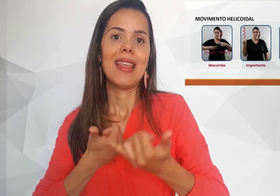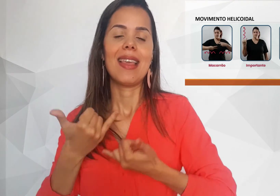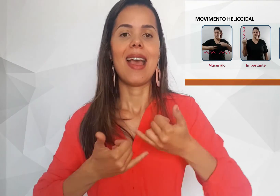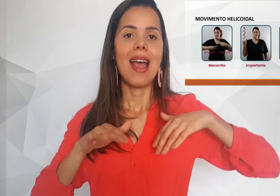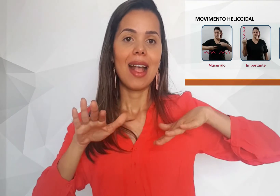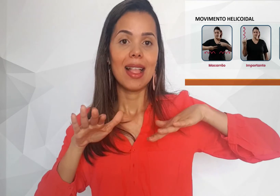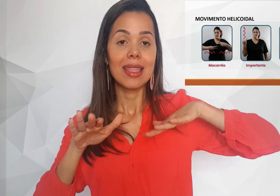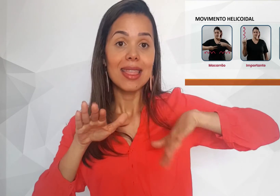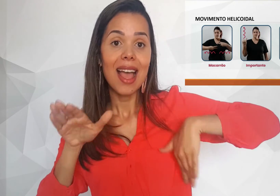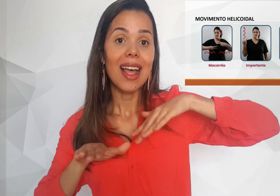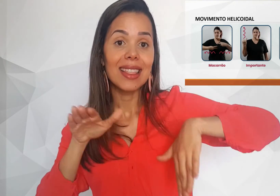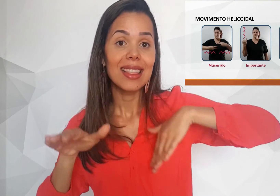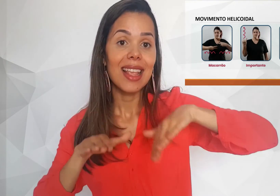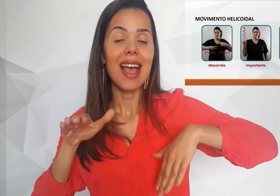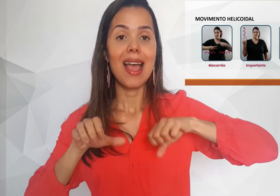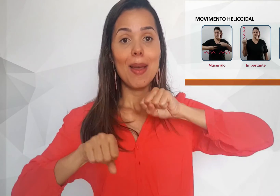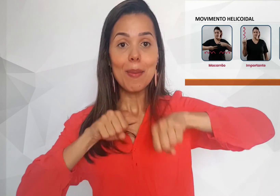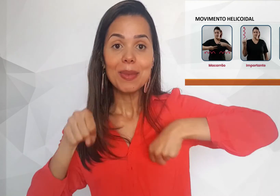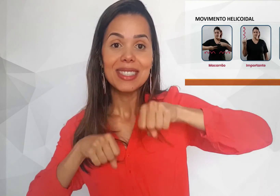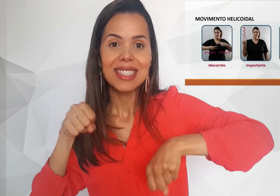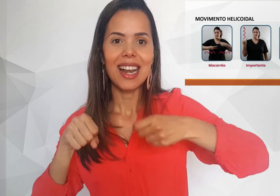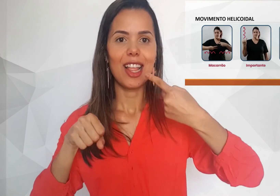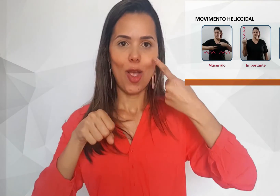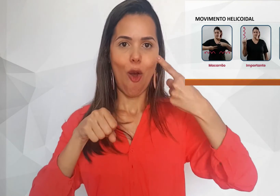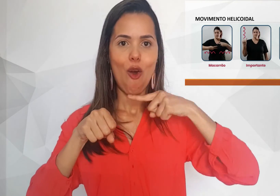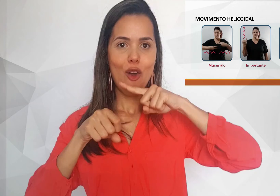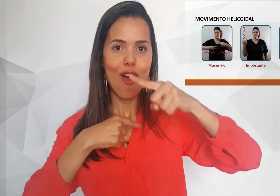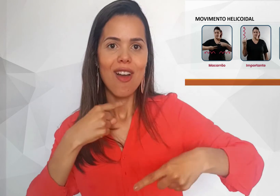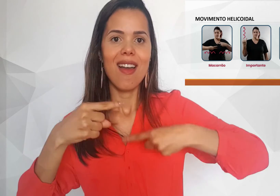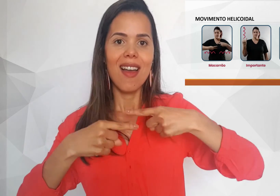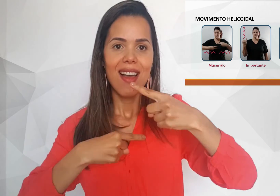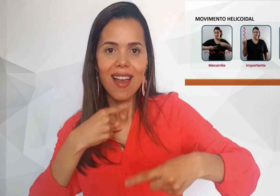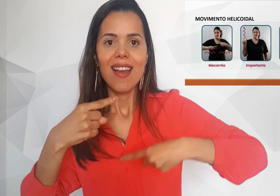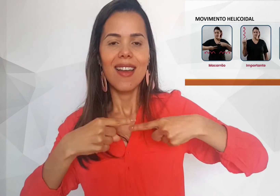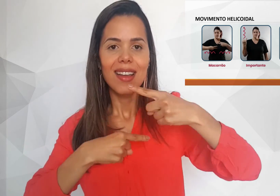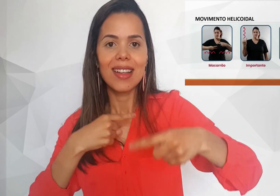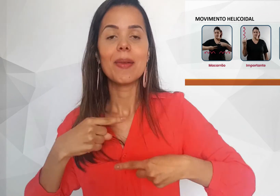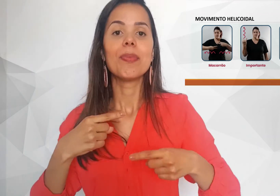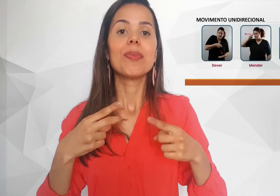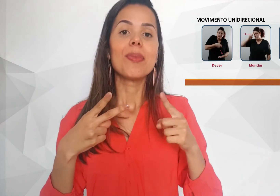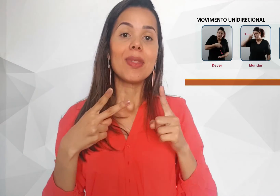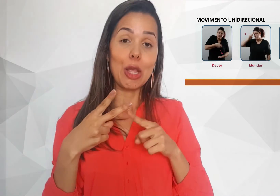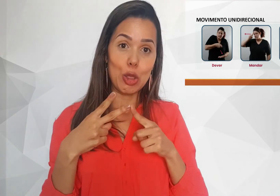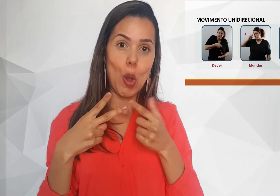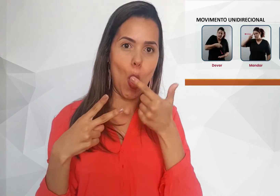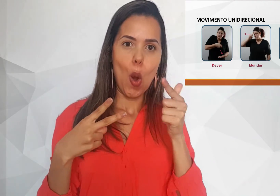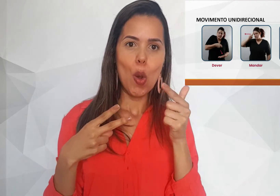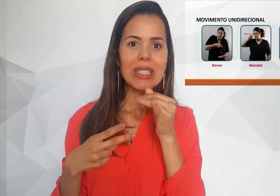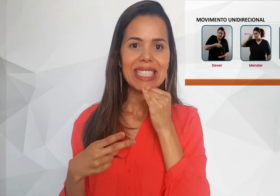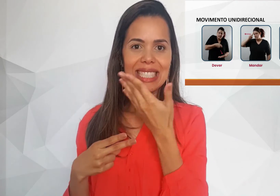né, brincar, como nadar, como bicicleta, tá vendo que é o mesmo tipo de movimento? Um movimento que é